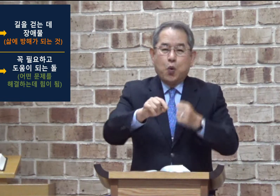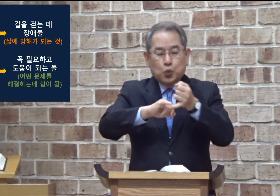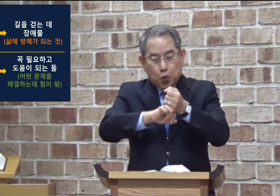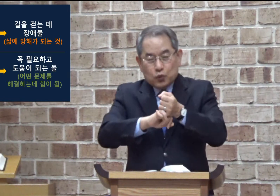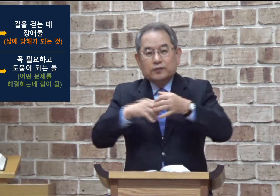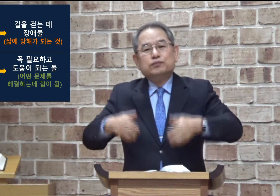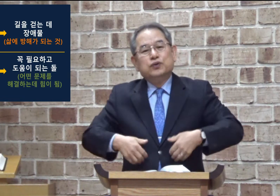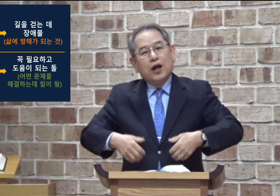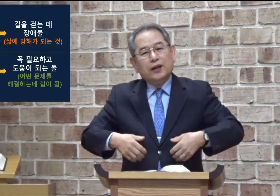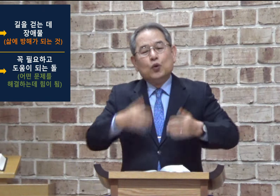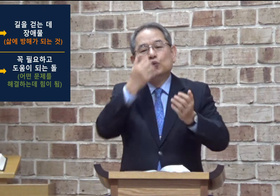우리가 오늘